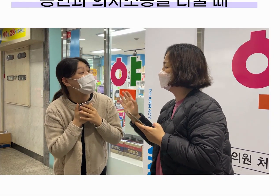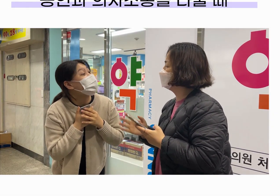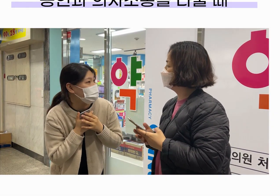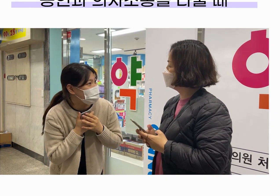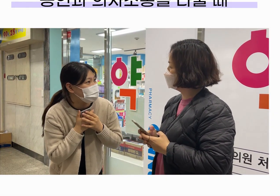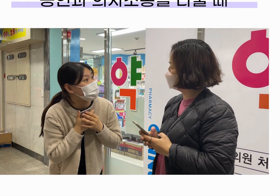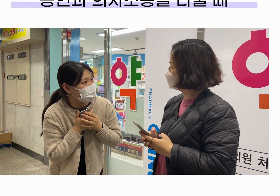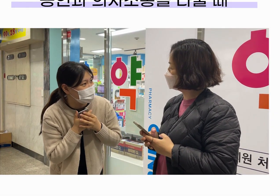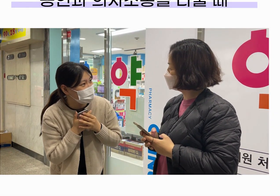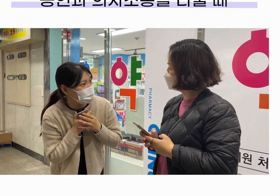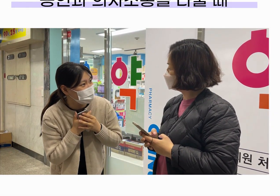병원.